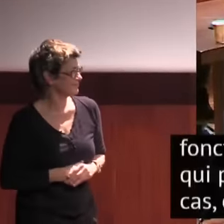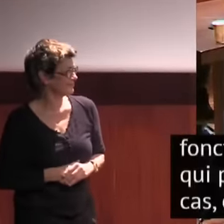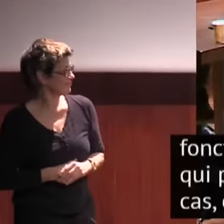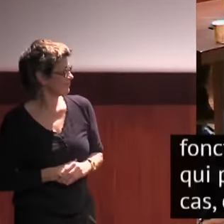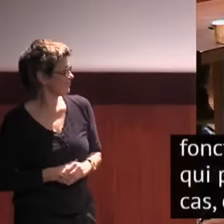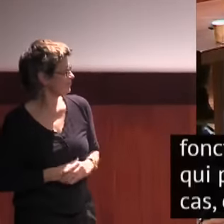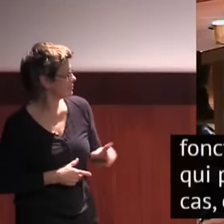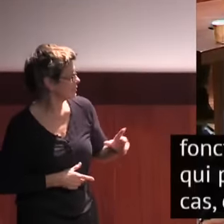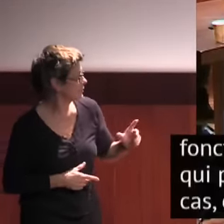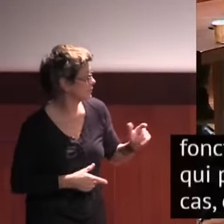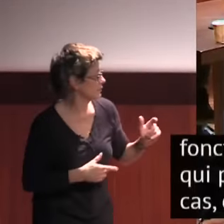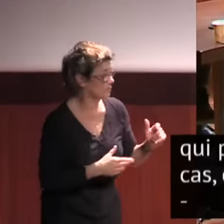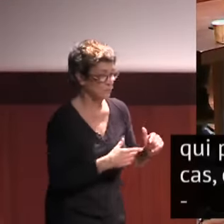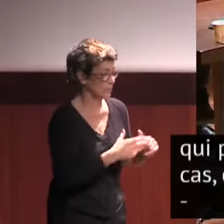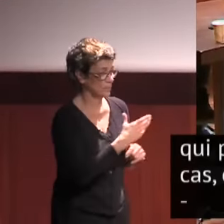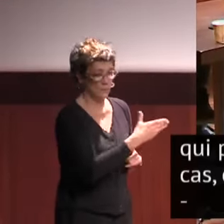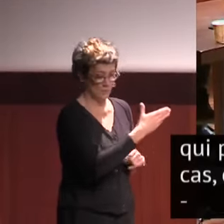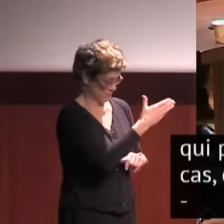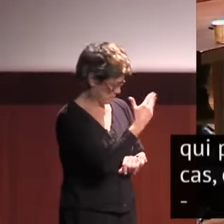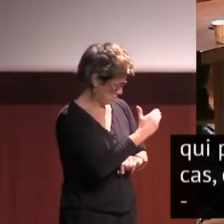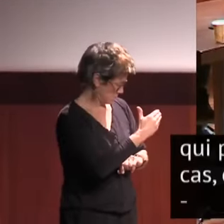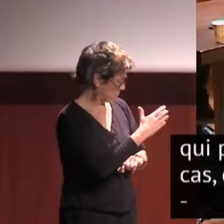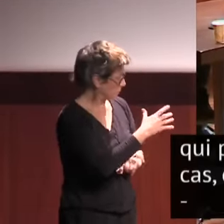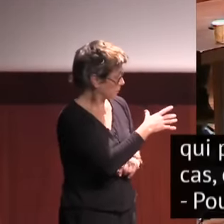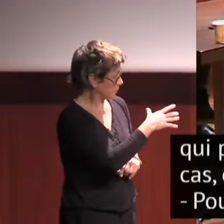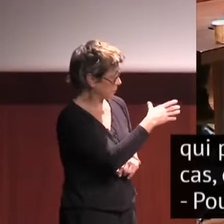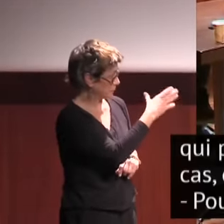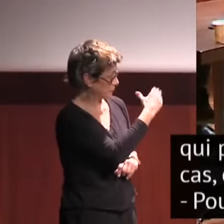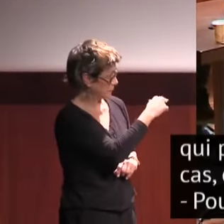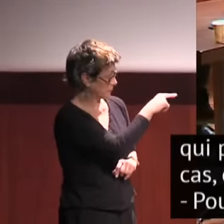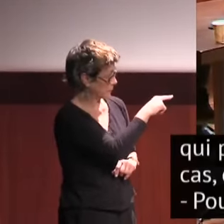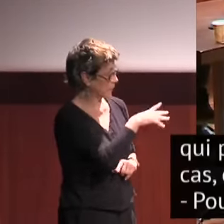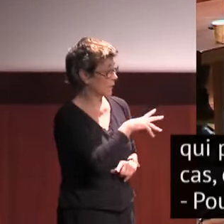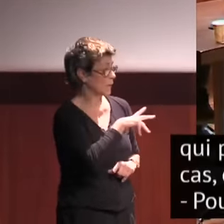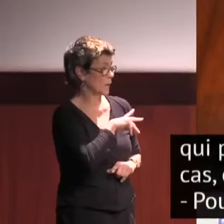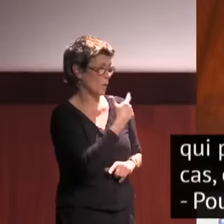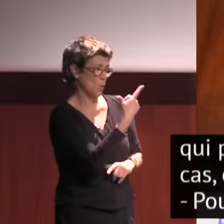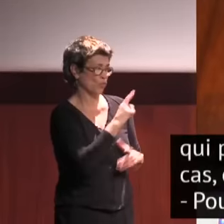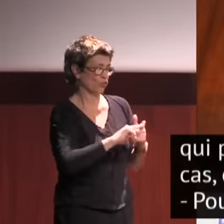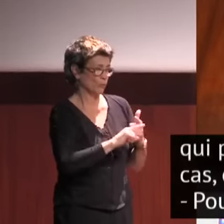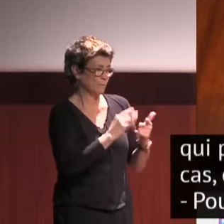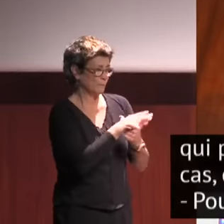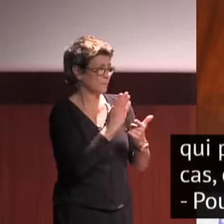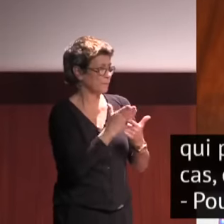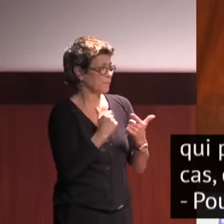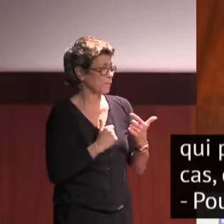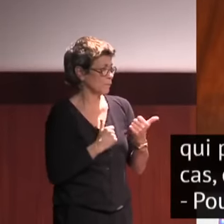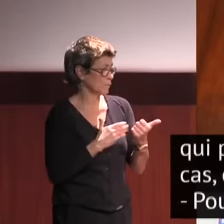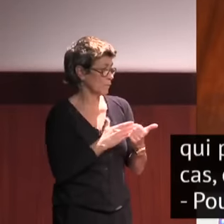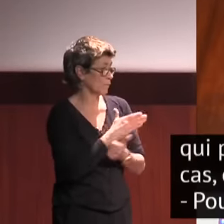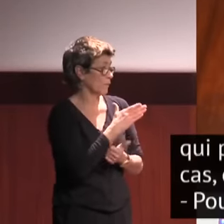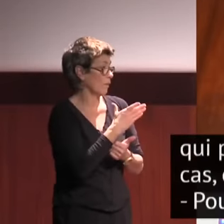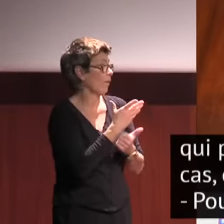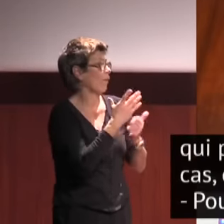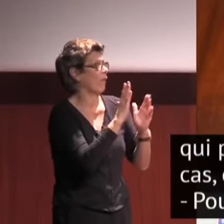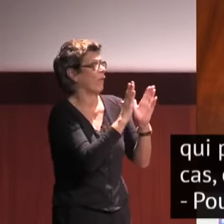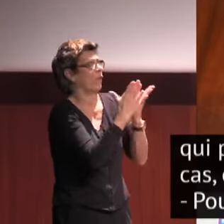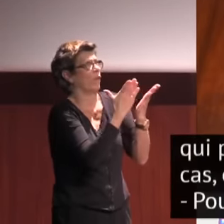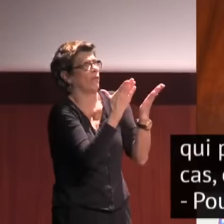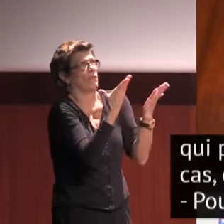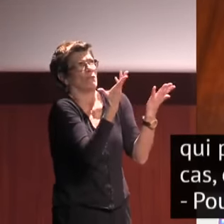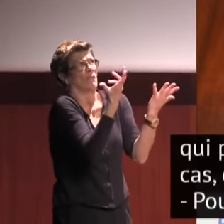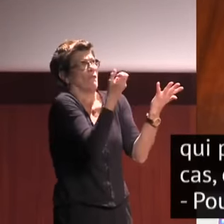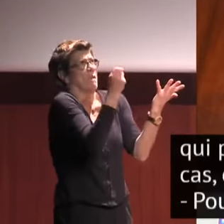Moi, pour moi, il y a deux aspects. Il y a d'un côté désacraliser, effectivement, parce